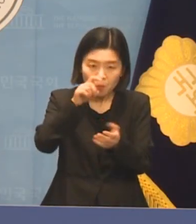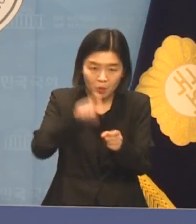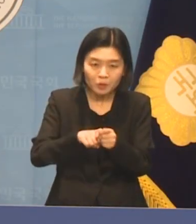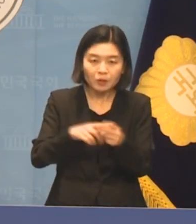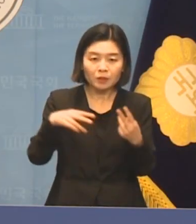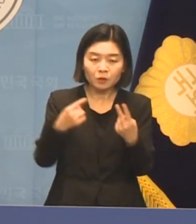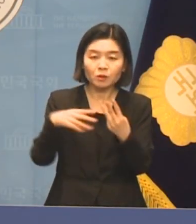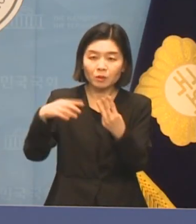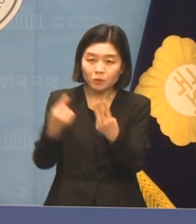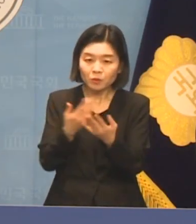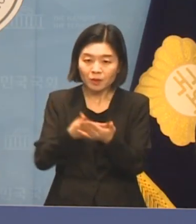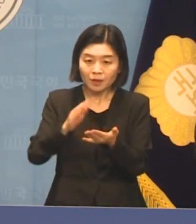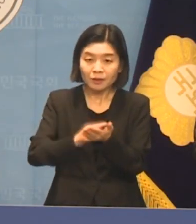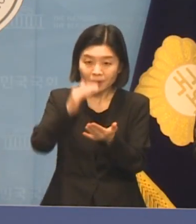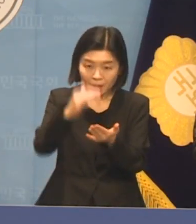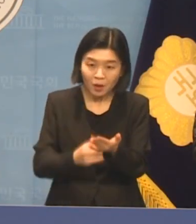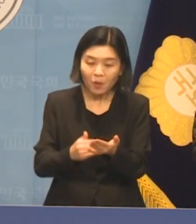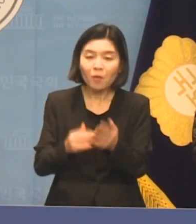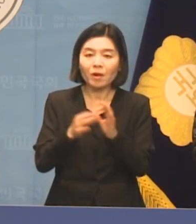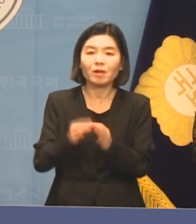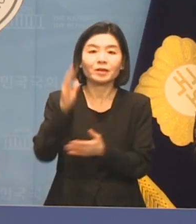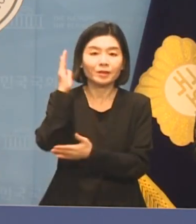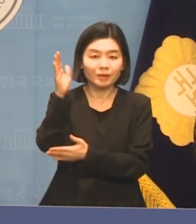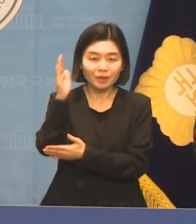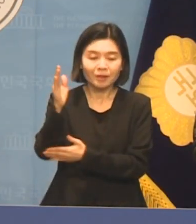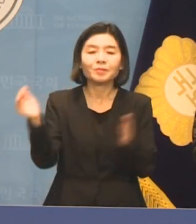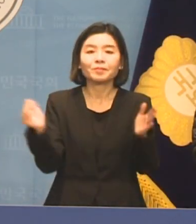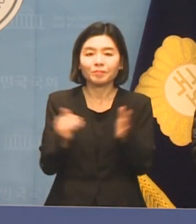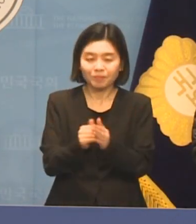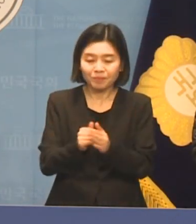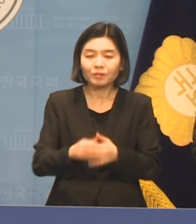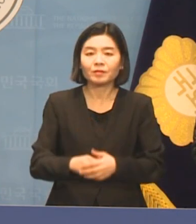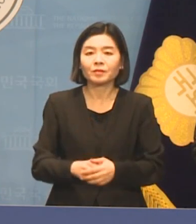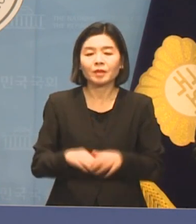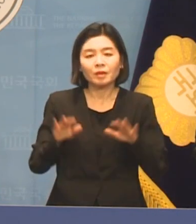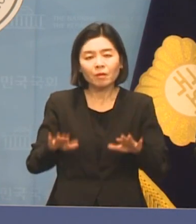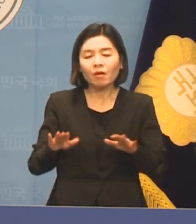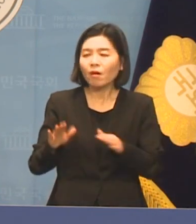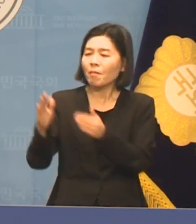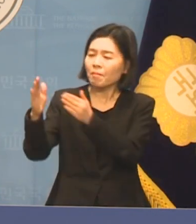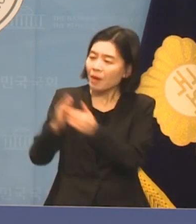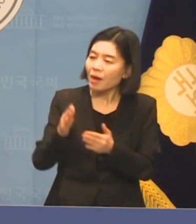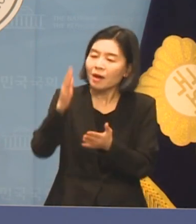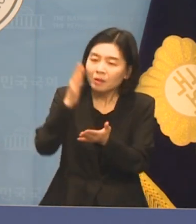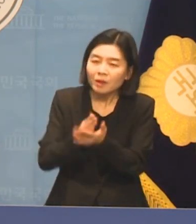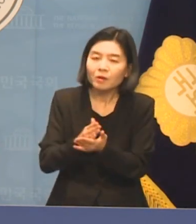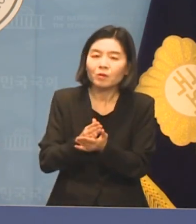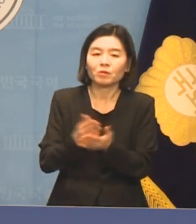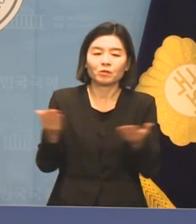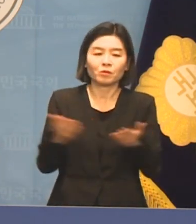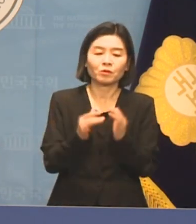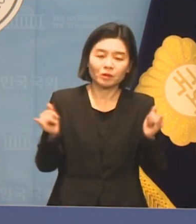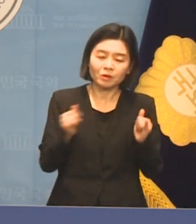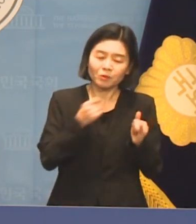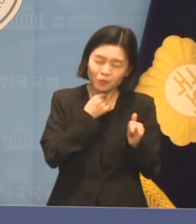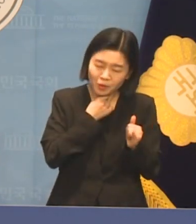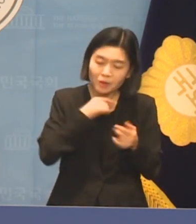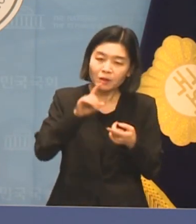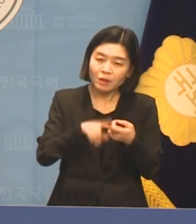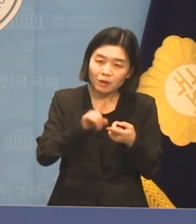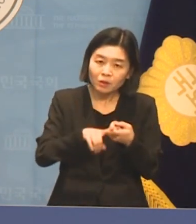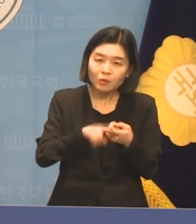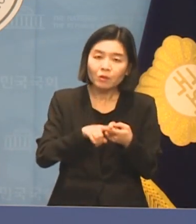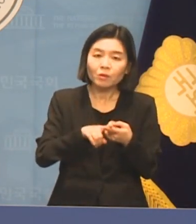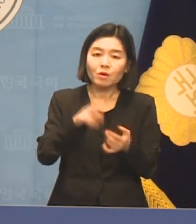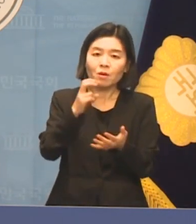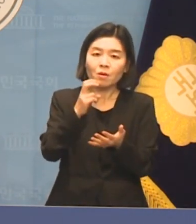발의 기자회견을 모두 마치도록 하겠습니다. 이번만큼은 거부권이 아니라 노동자의 염원인 노조법 2, 3조의 온전한